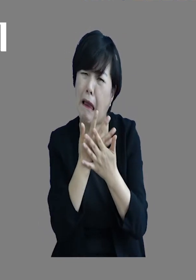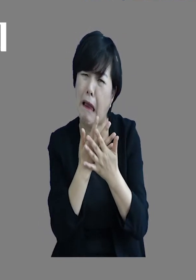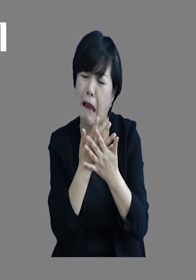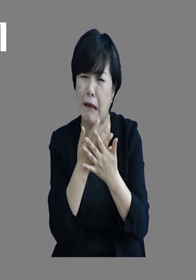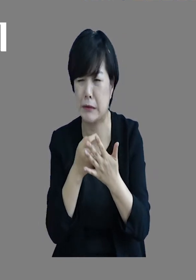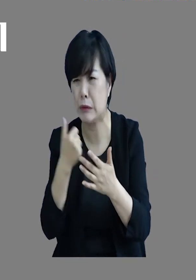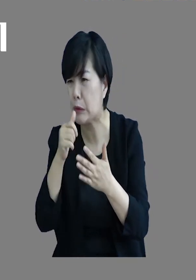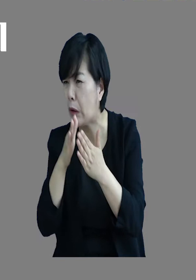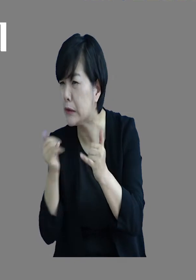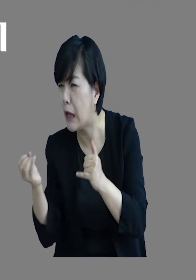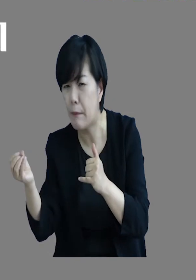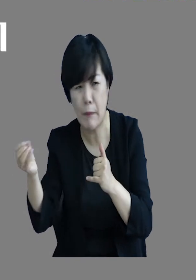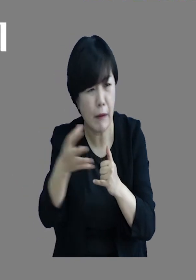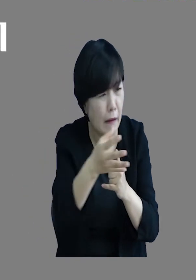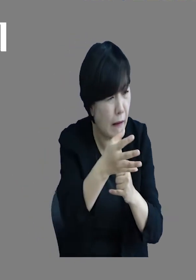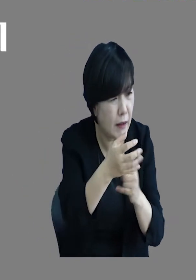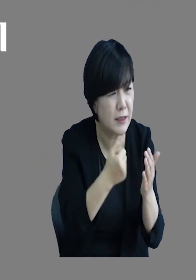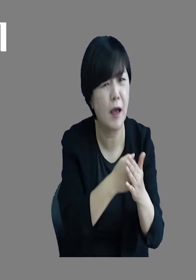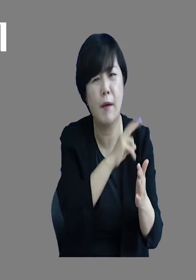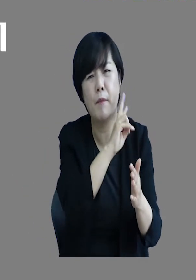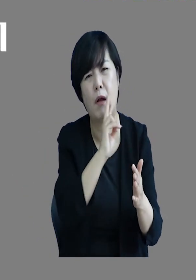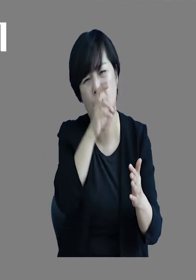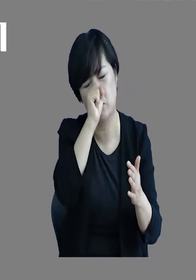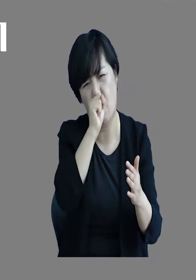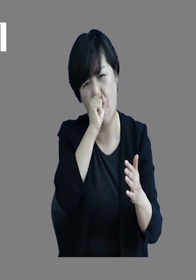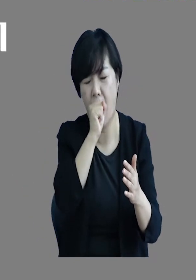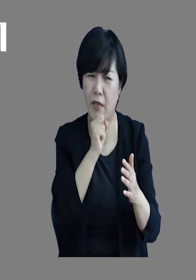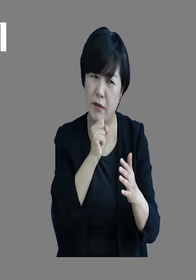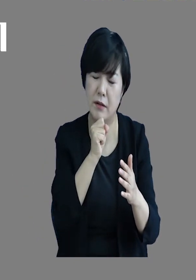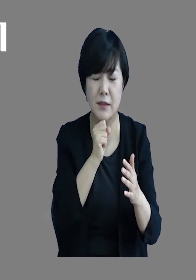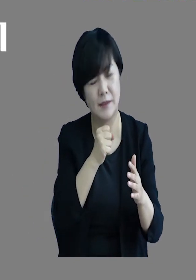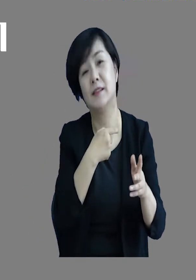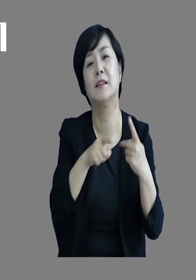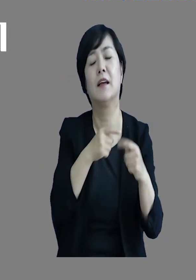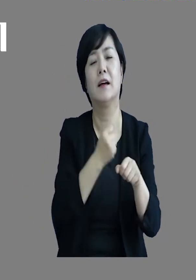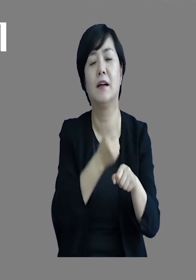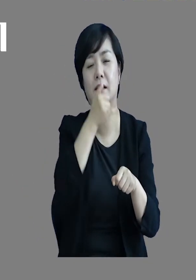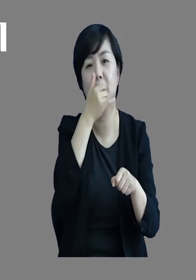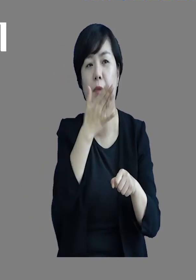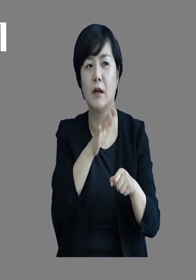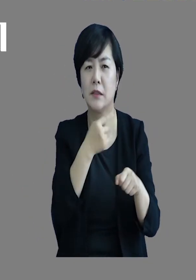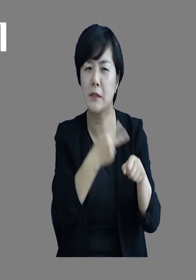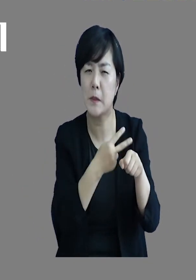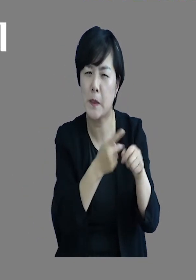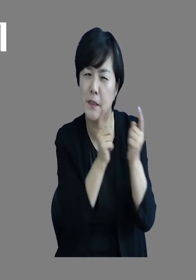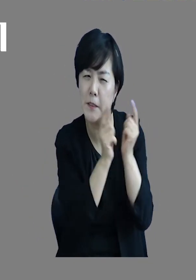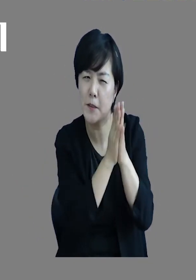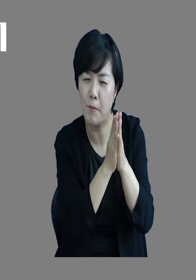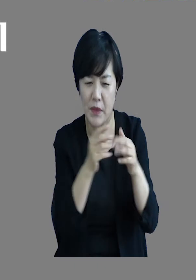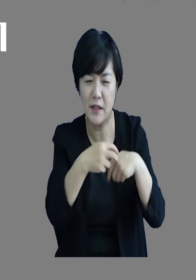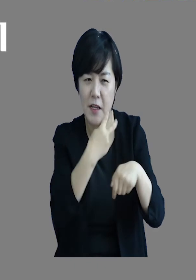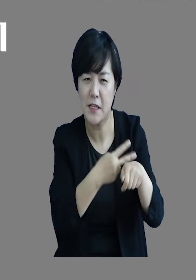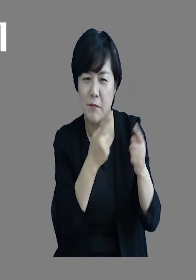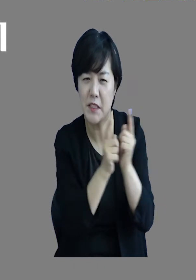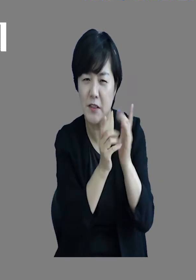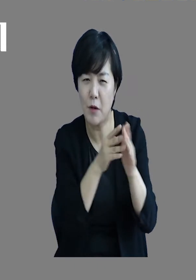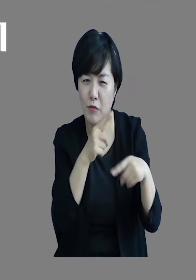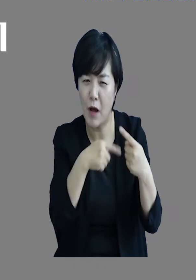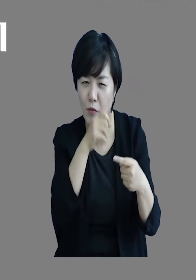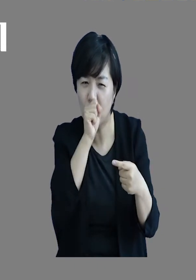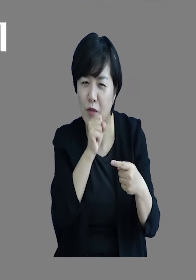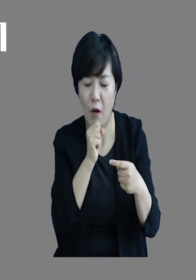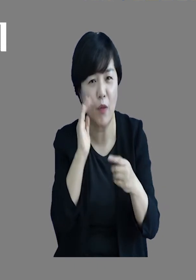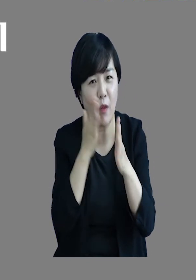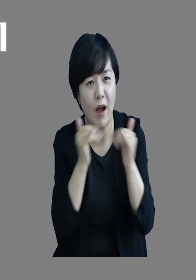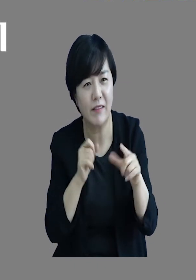저를 통역사를 거쳐서 이렇게 이야기하니까 편하고 좋긴 한데 이해하고 이렇게 하는데 선생님이 수화하면 되게 좋다고.